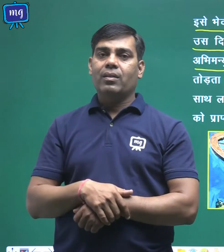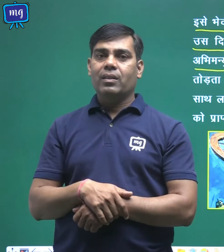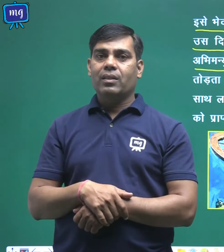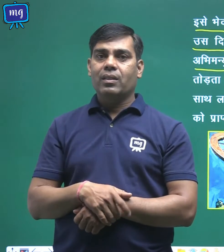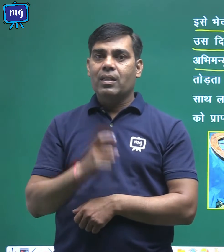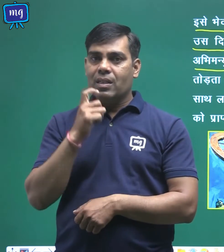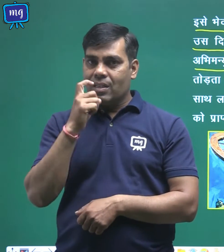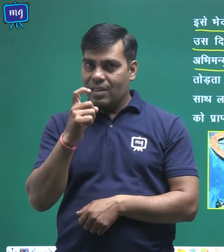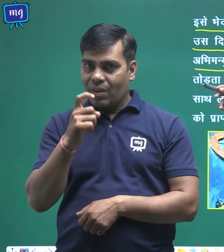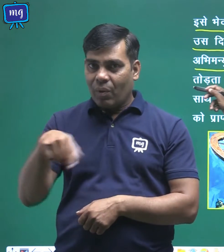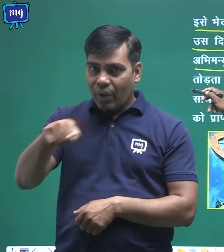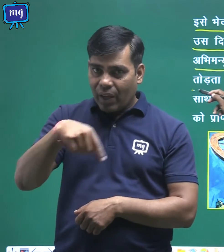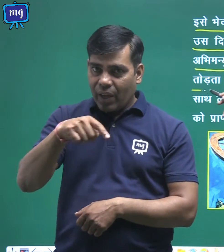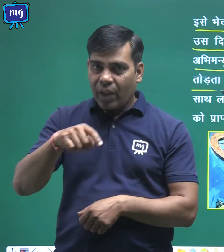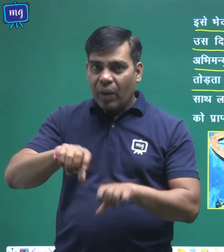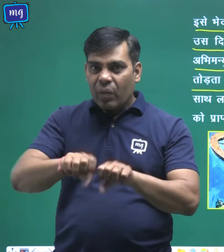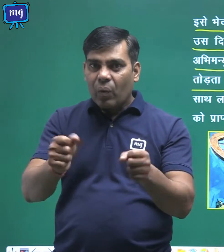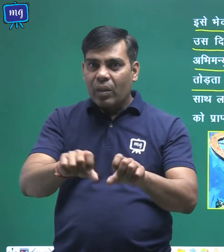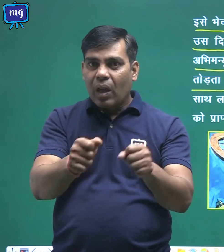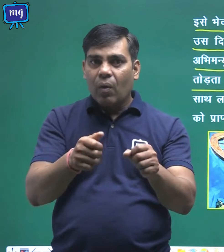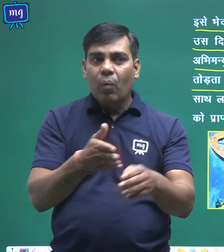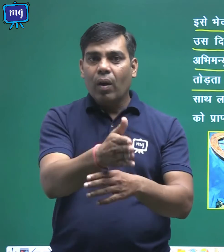7 घेरे तोड़ता हुआ